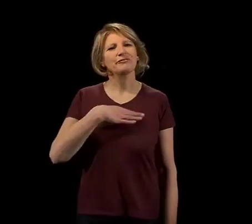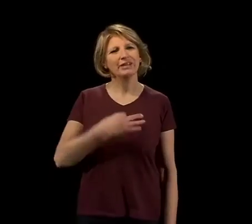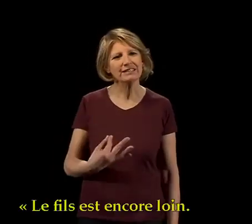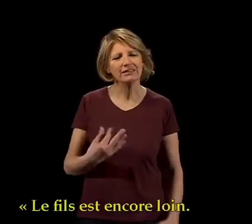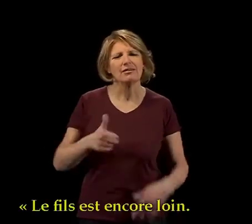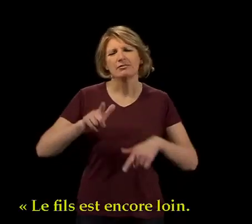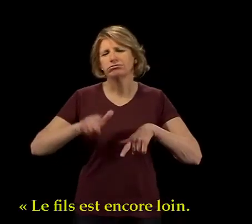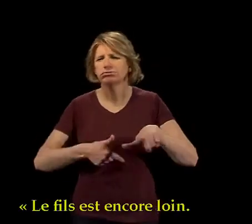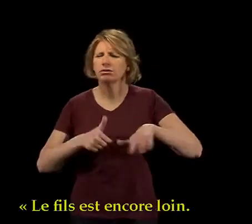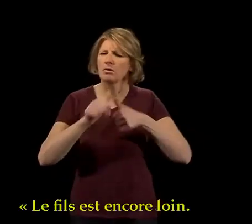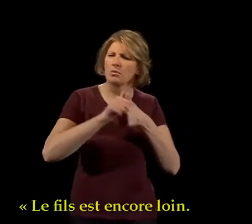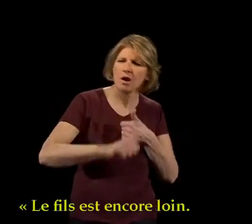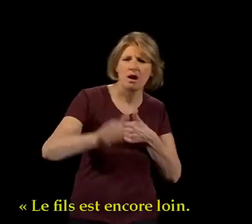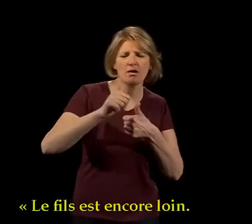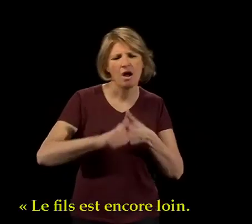Le fils est encore loin.